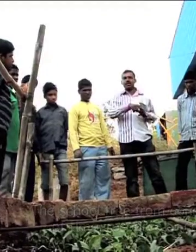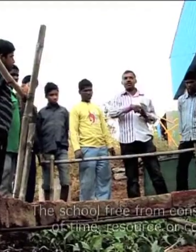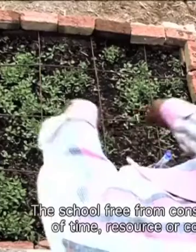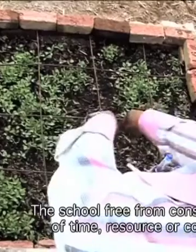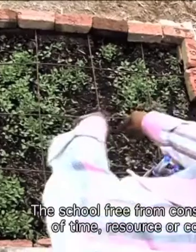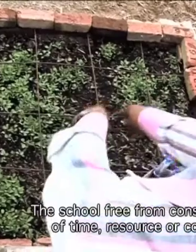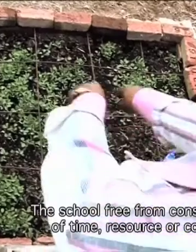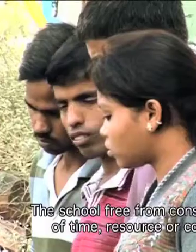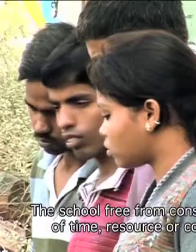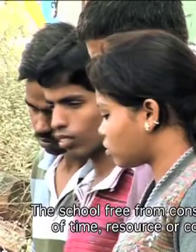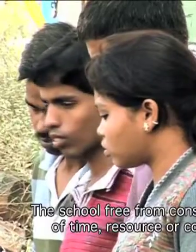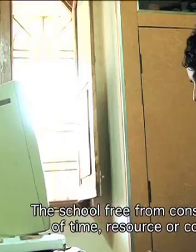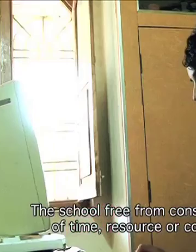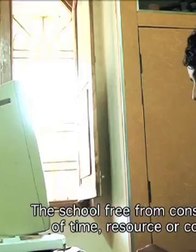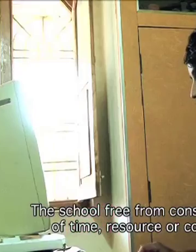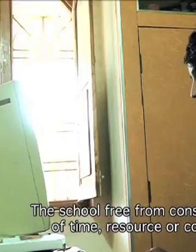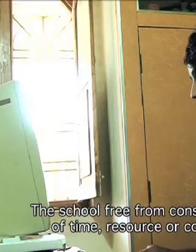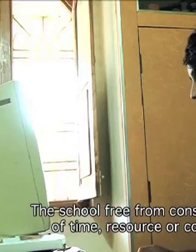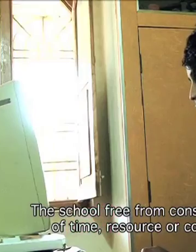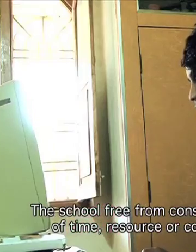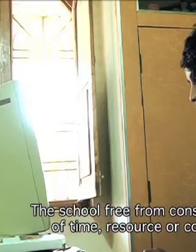धन साधन समय की सीमा से